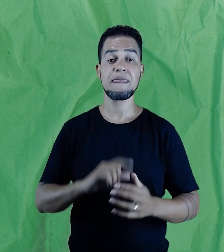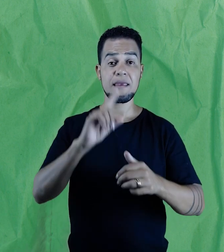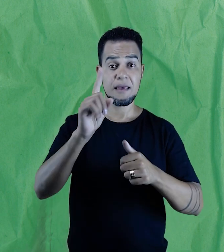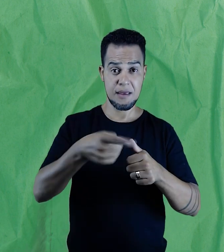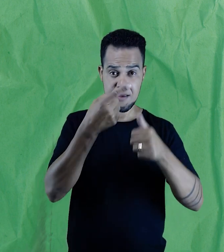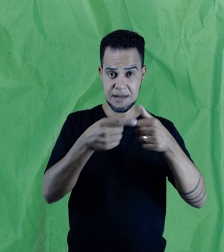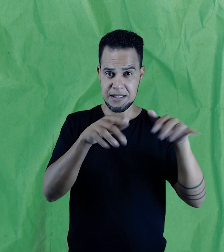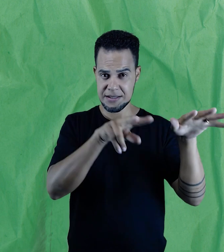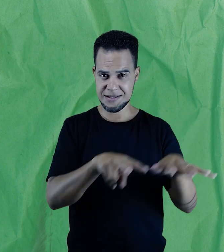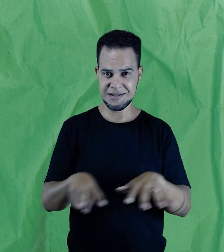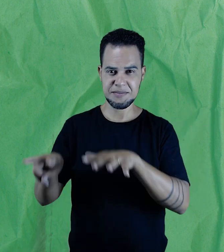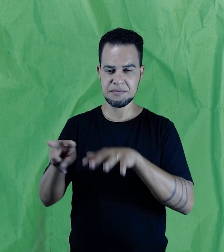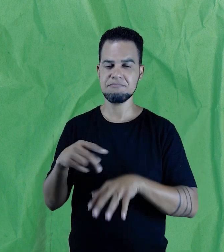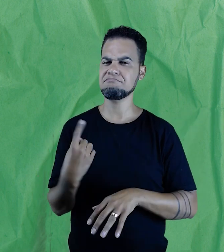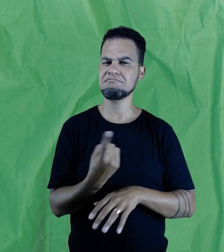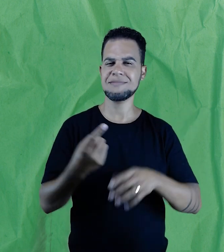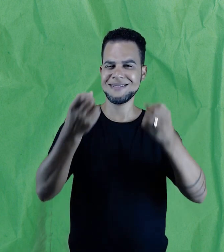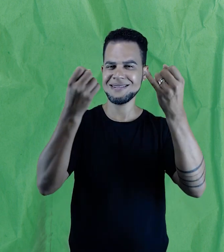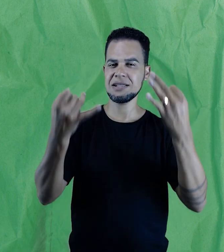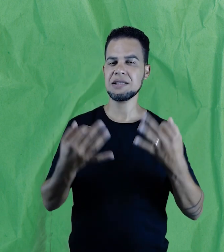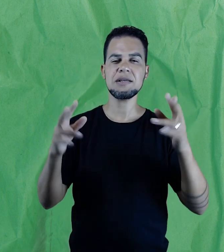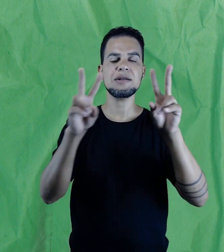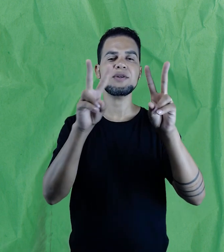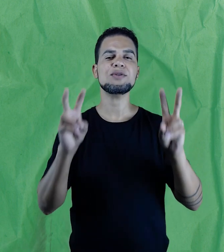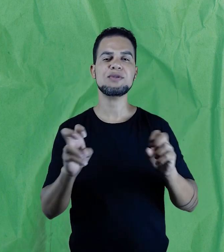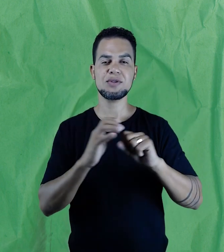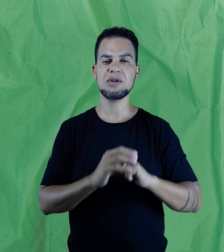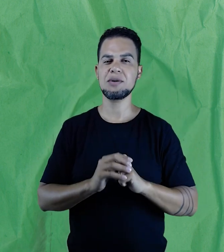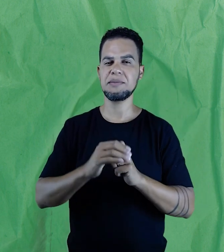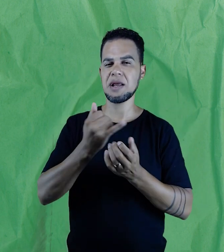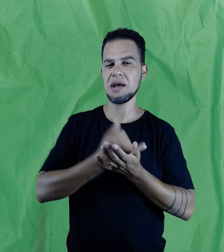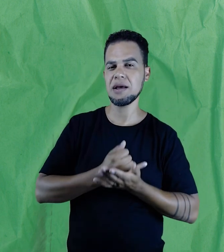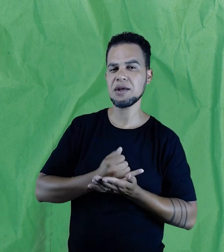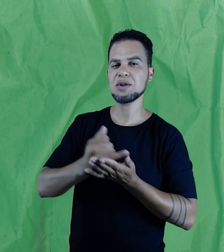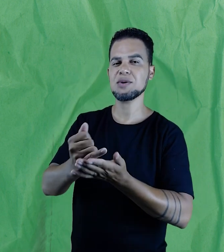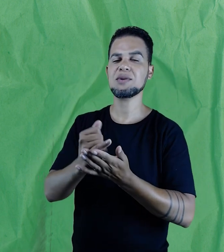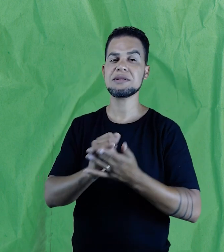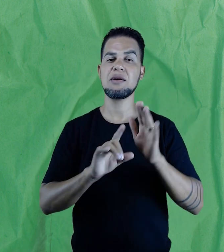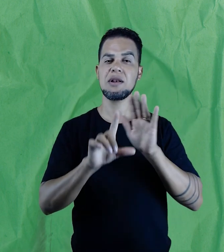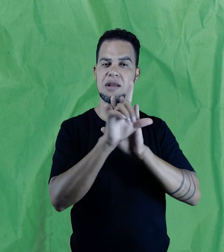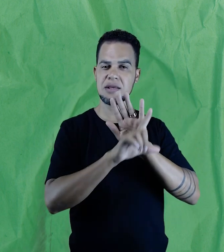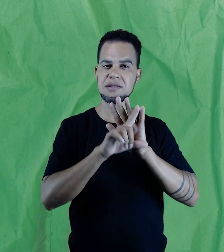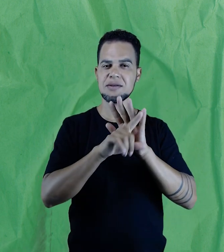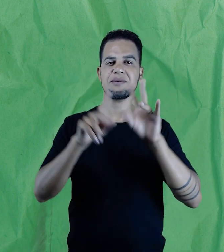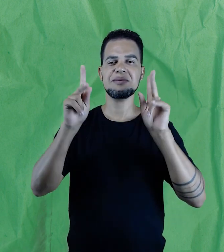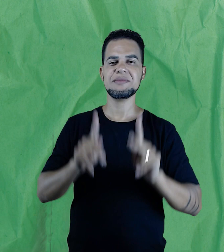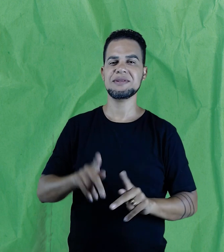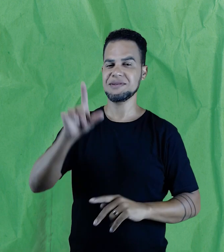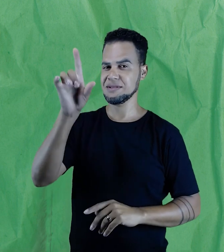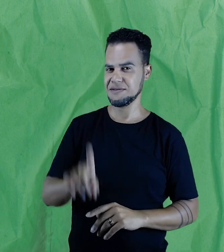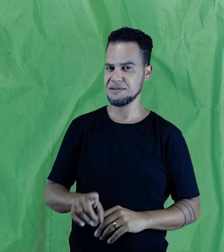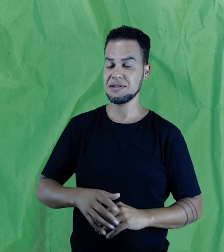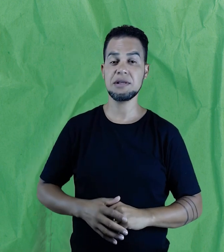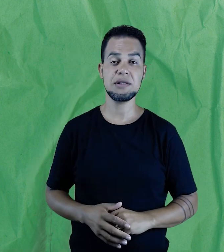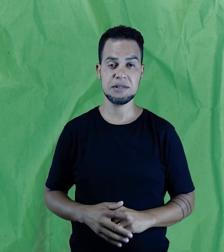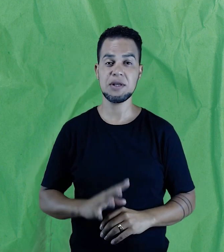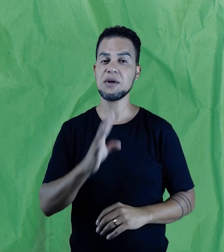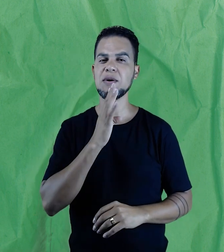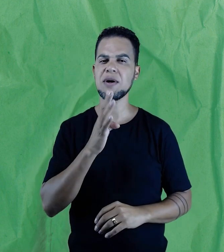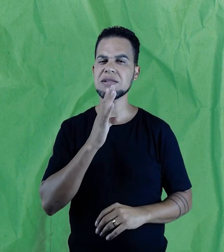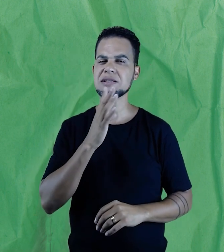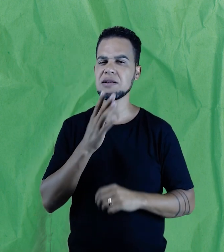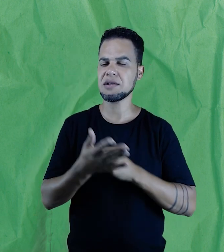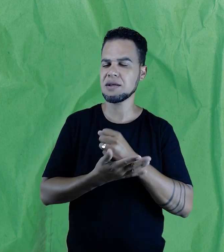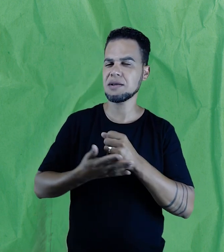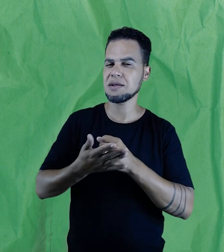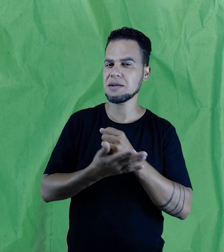Na primeira semana, nós vamos falar sobre a introdução à legislação para a pessoa com deficiência, conhecendo